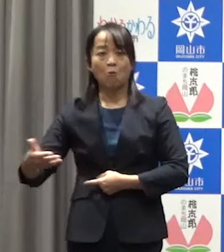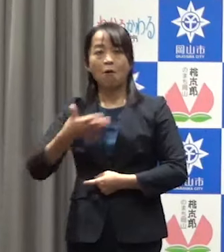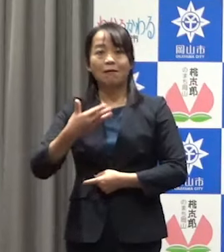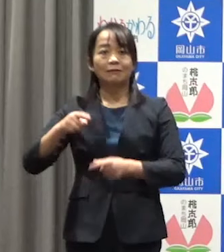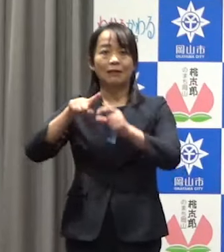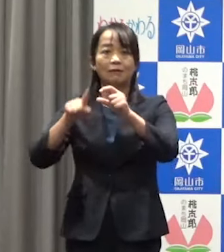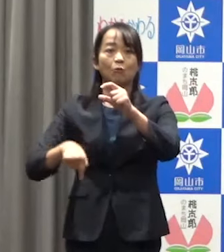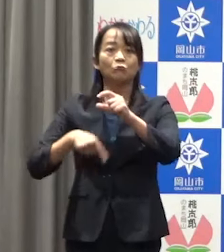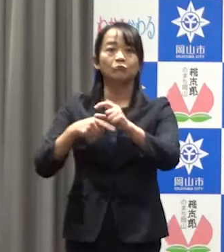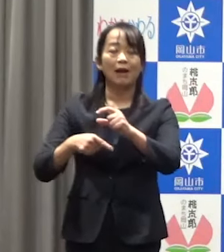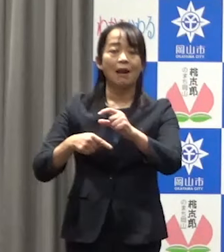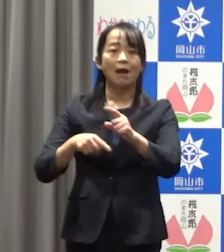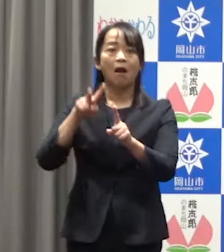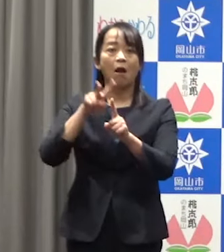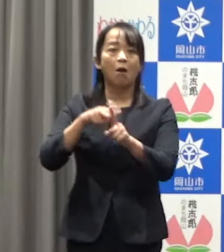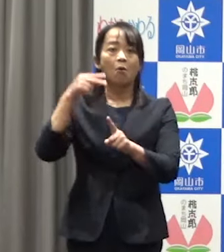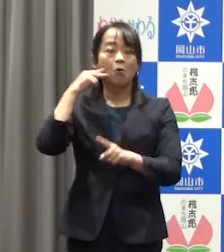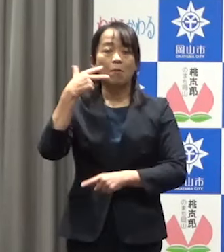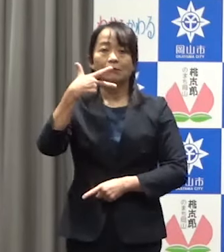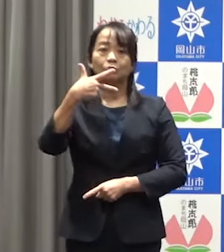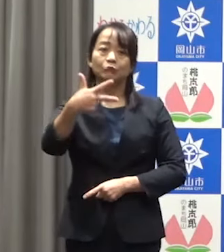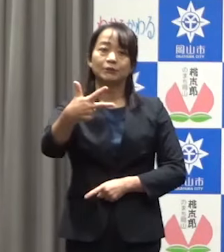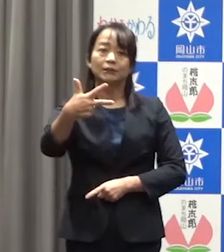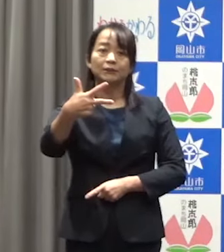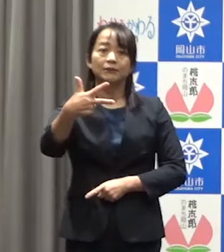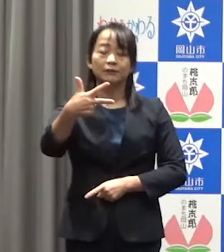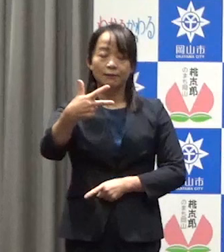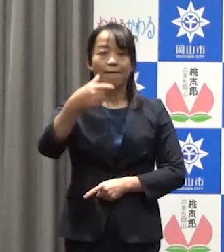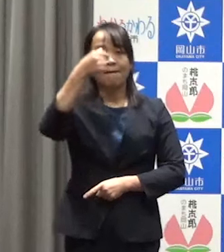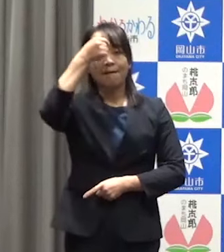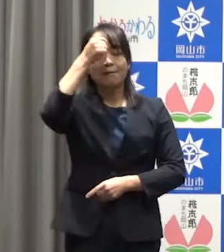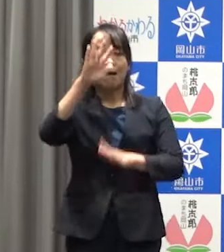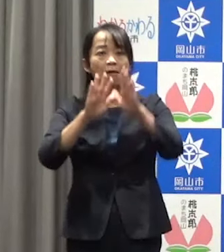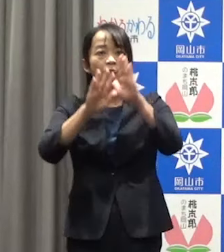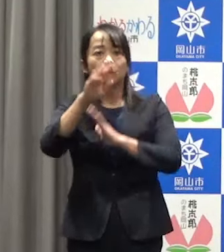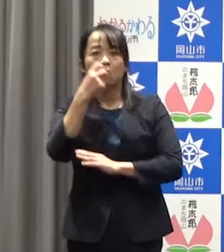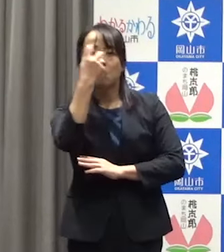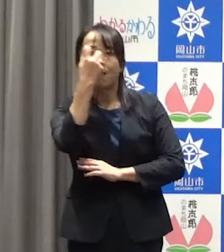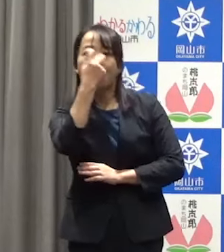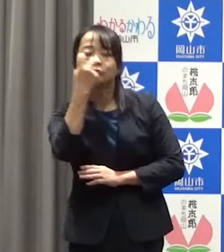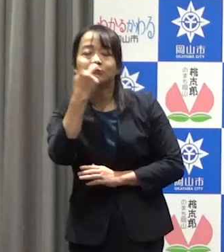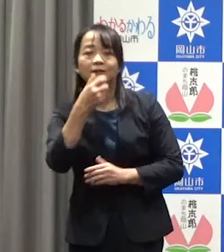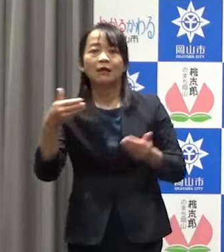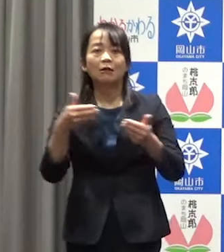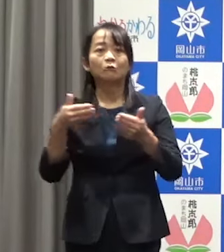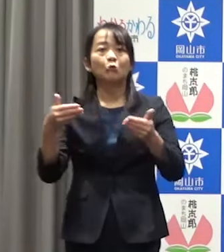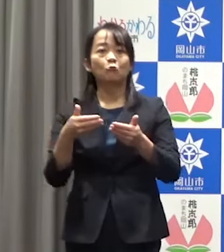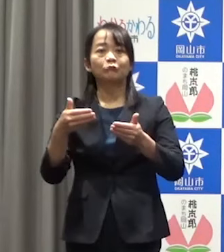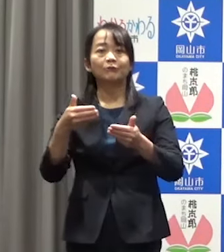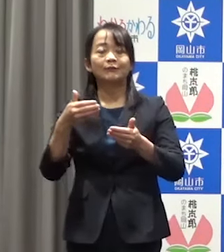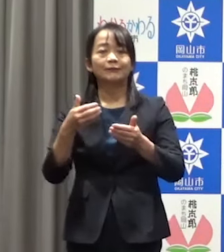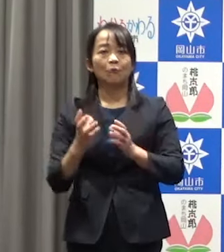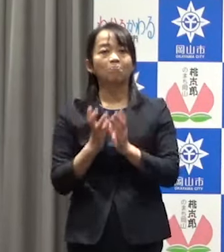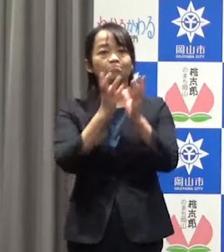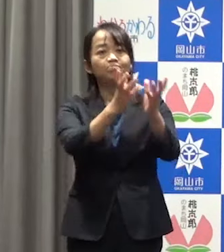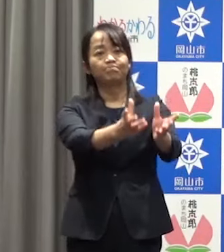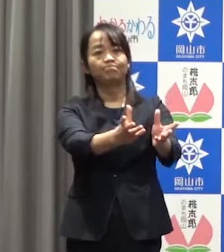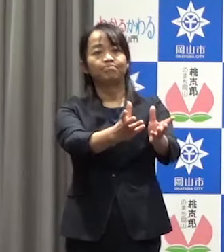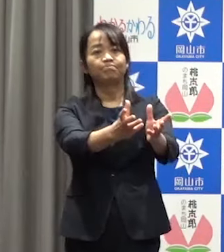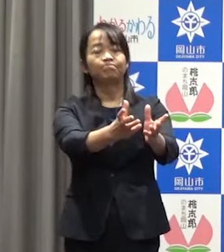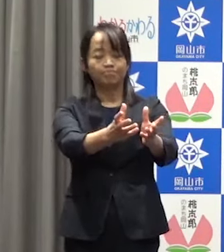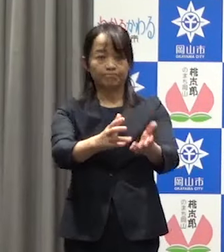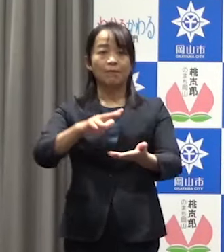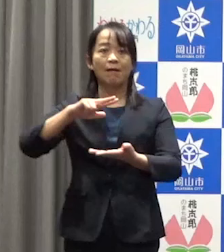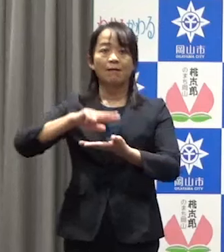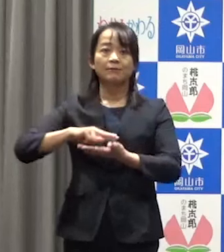松市に下水道管の被害調査のため職員4名を派遣。また政令指